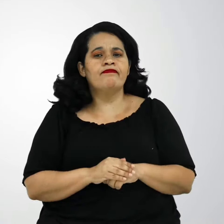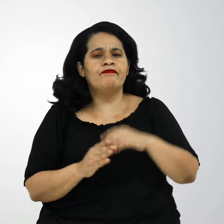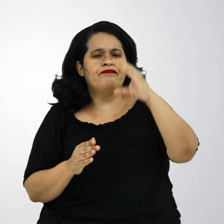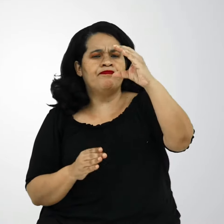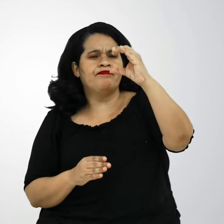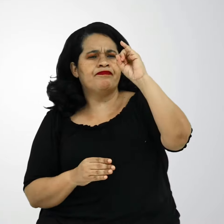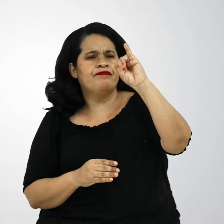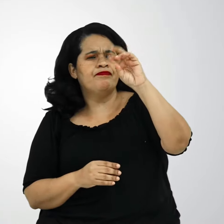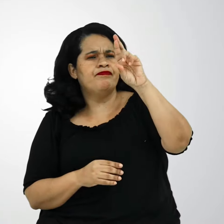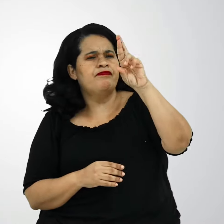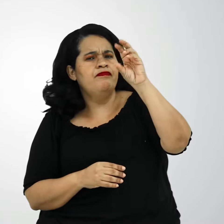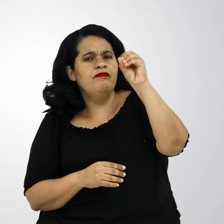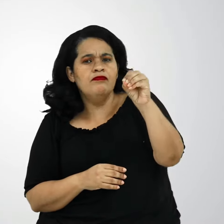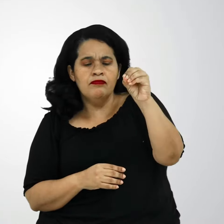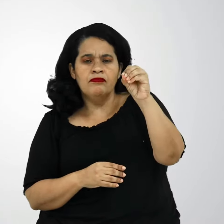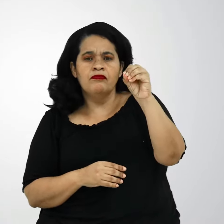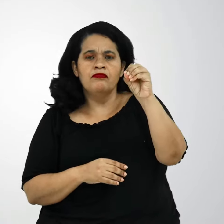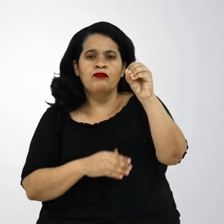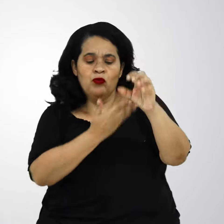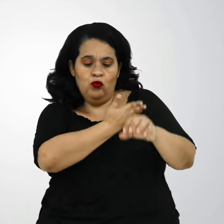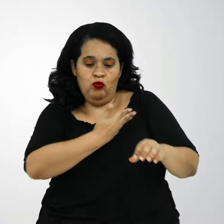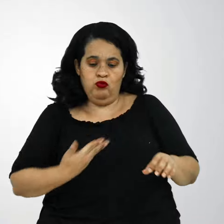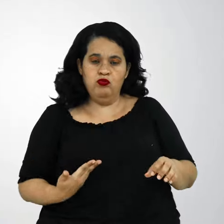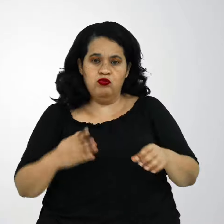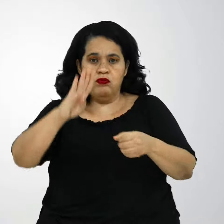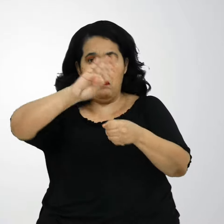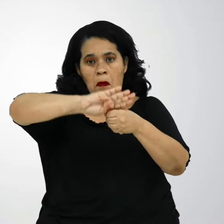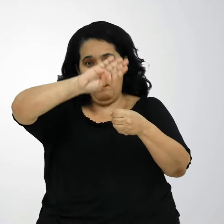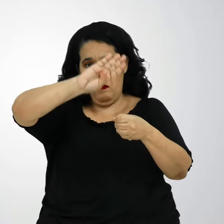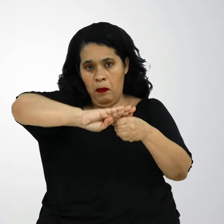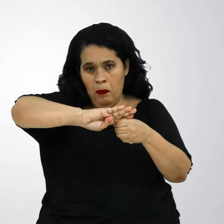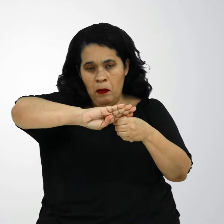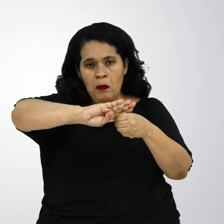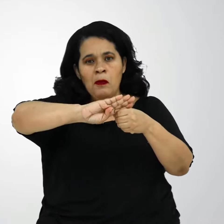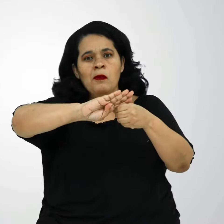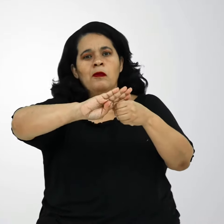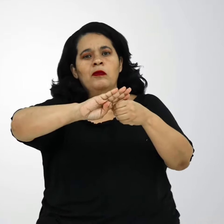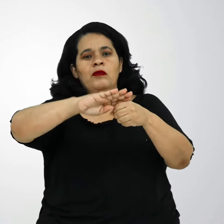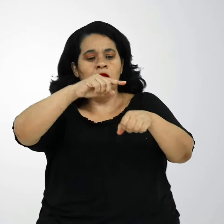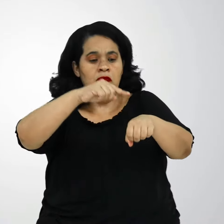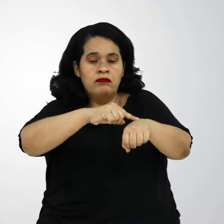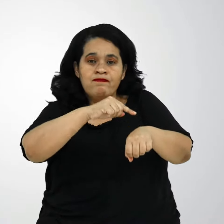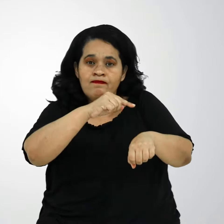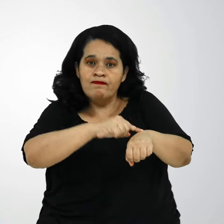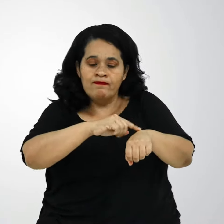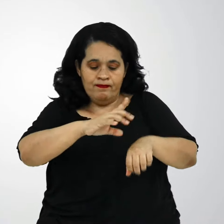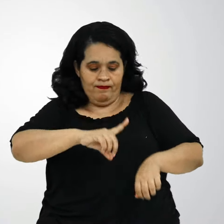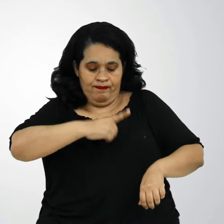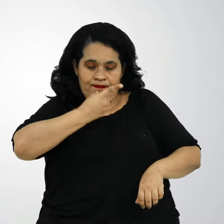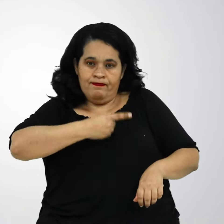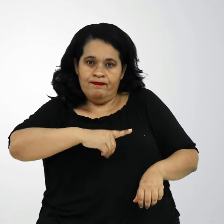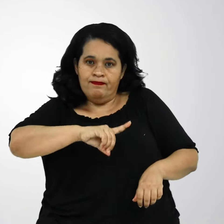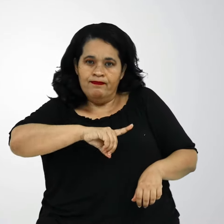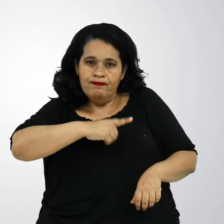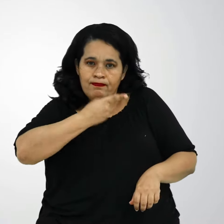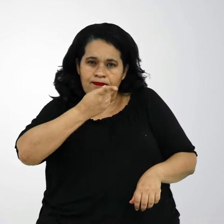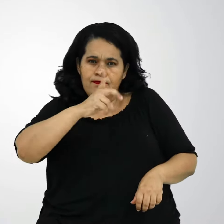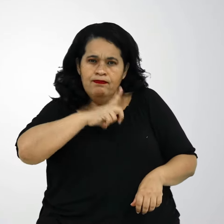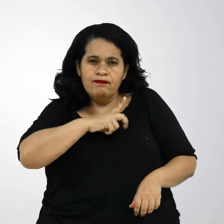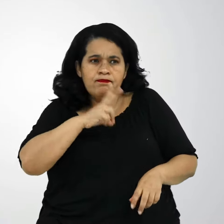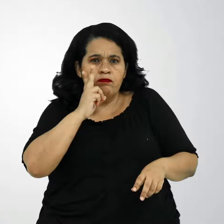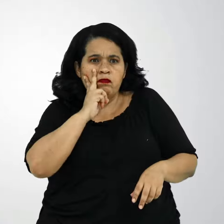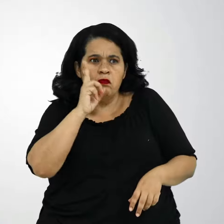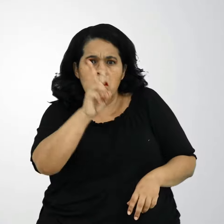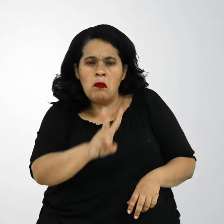Grande para comandar a Babilônia. E aí, nesse período, então, Daniel recebe essa